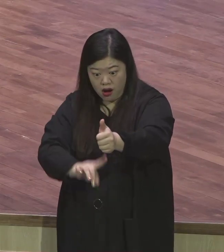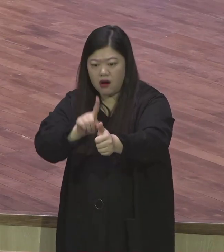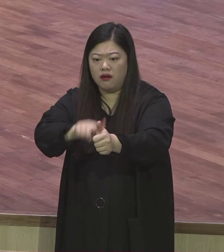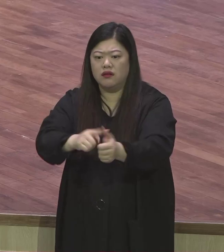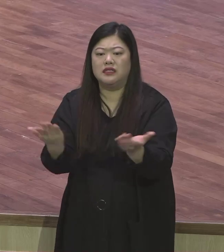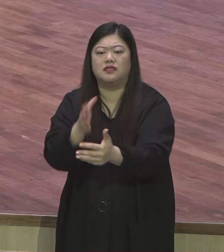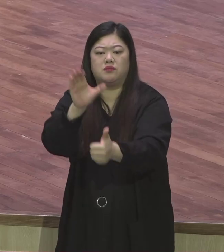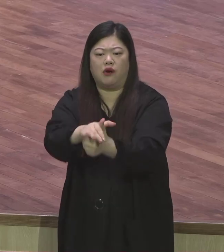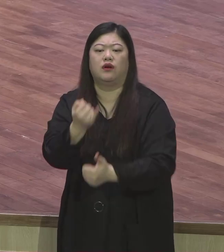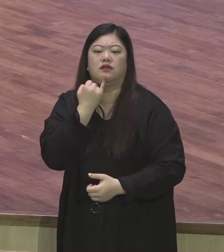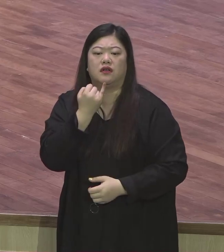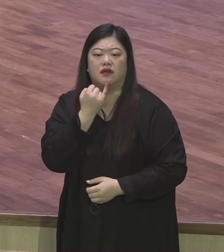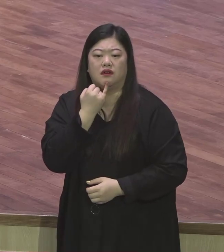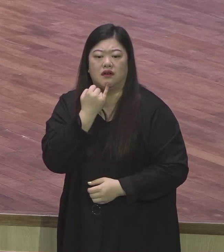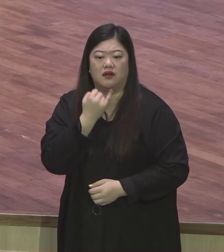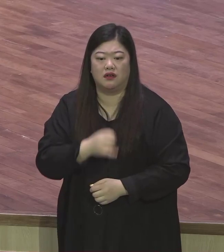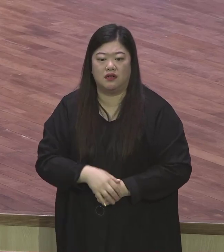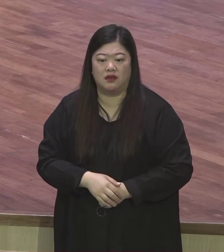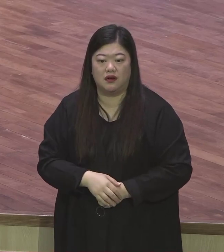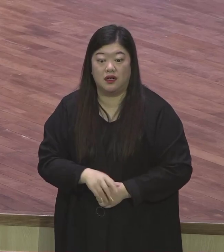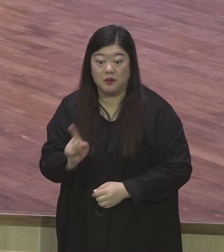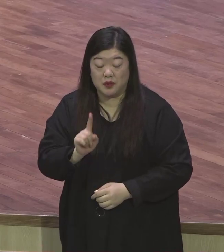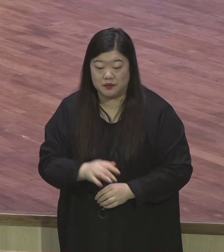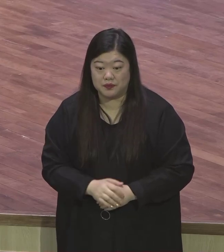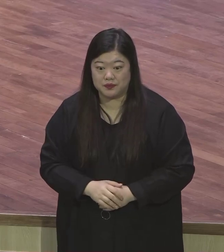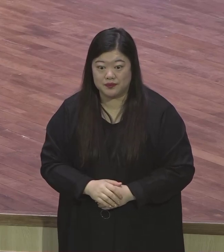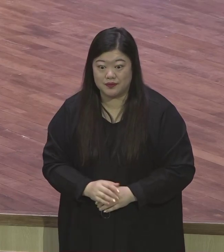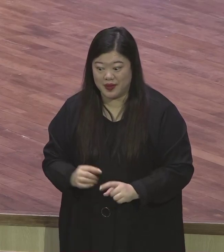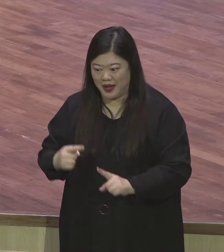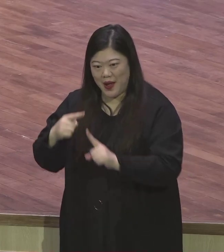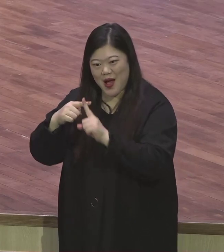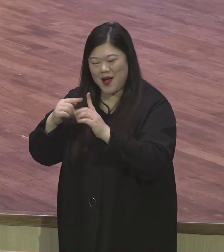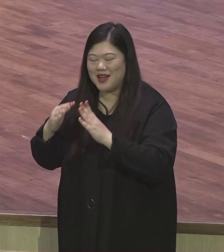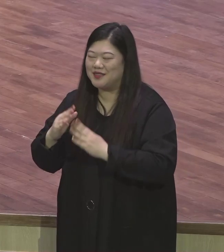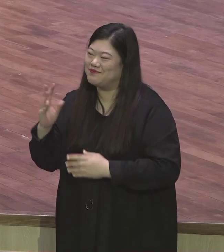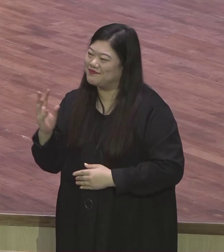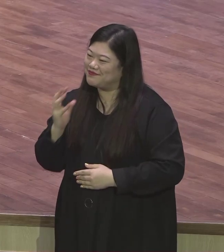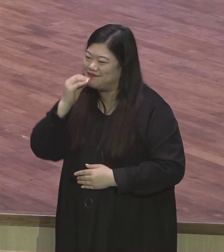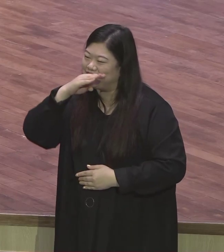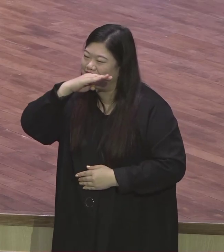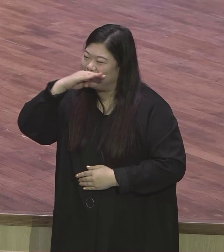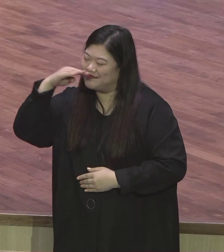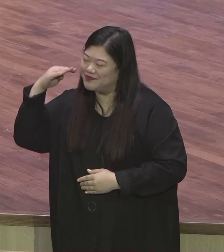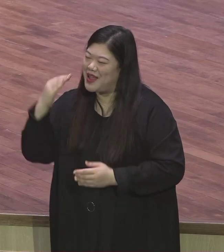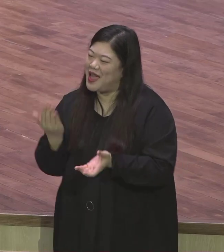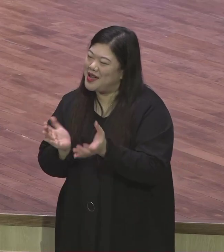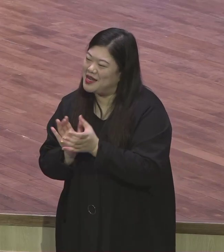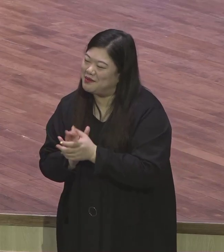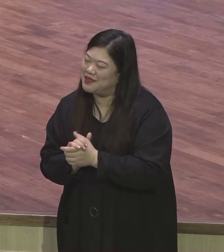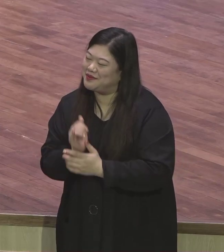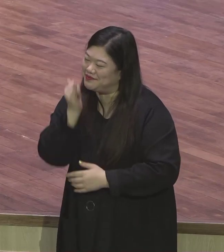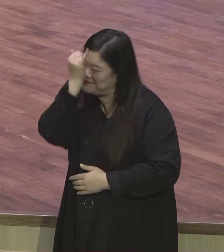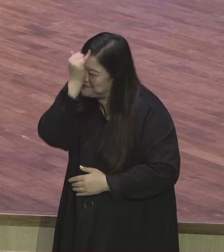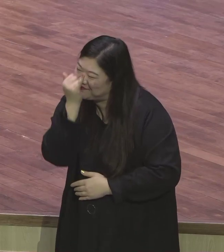광야에서 사탄의 유혹을 뿌리치지 못하면 하나님의 영광을 가리는 것은 물론이고 사탄의